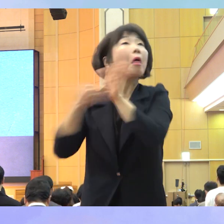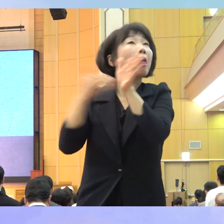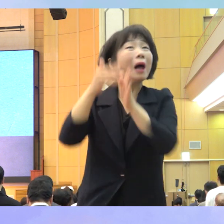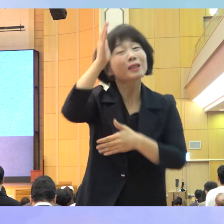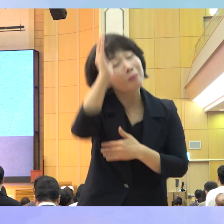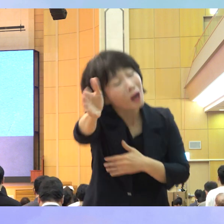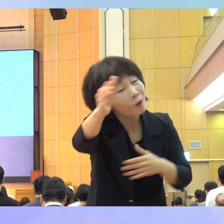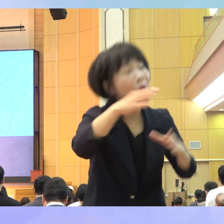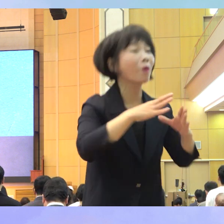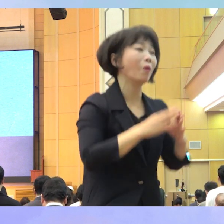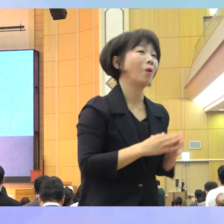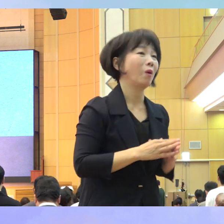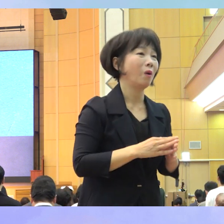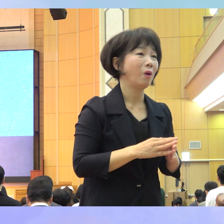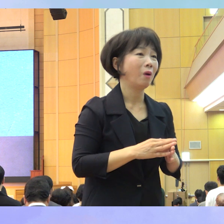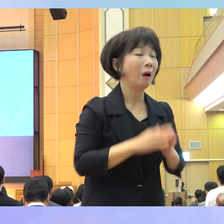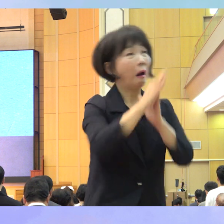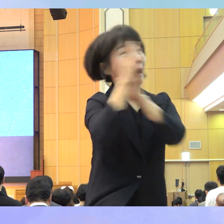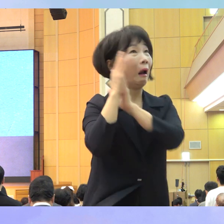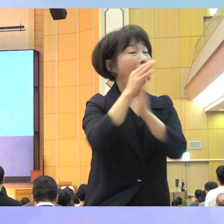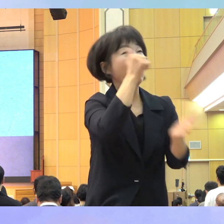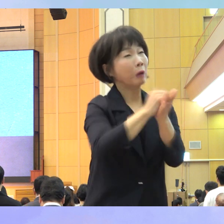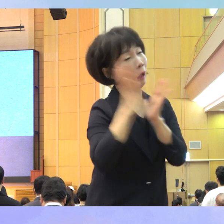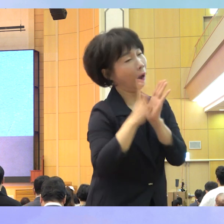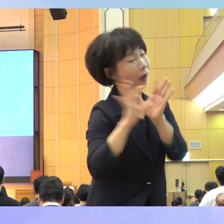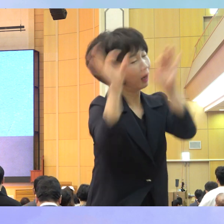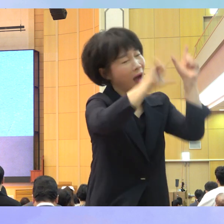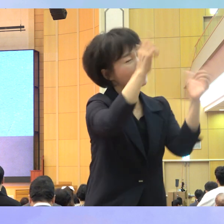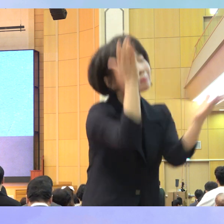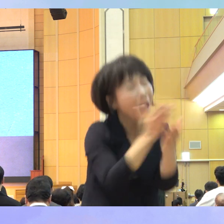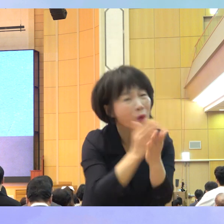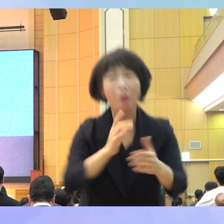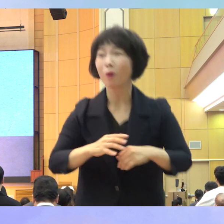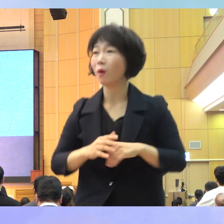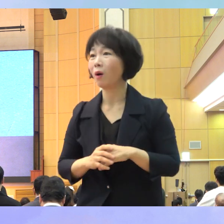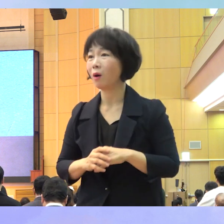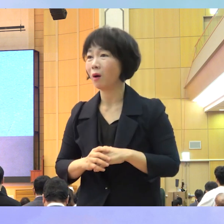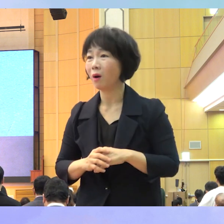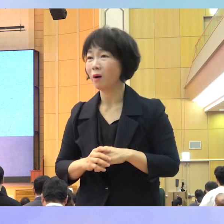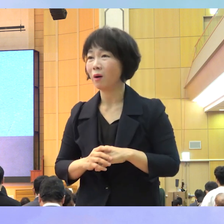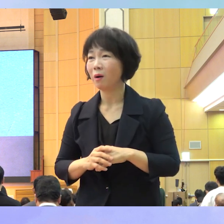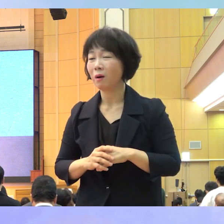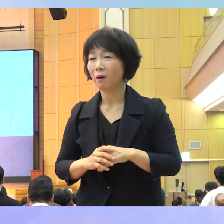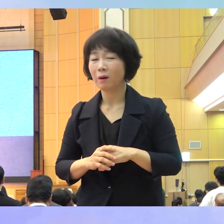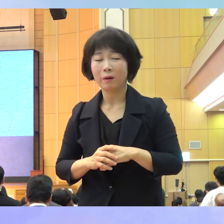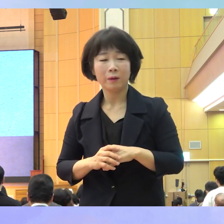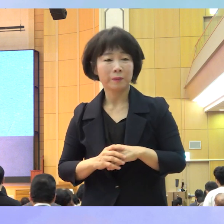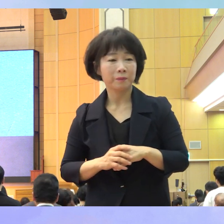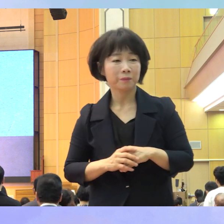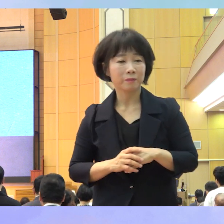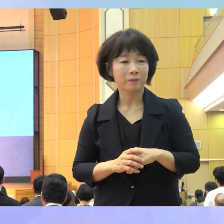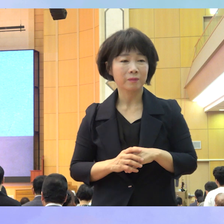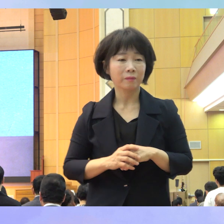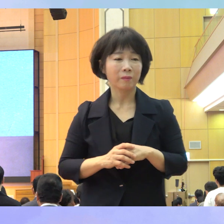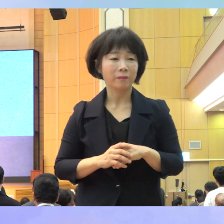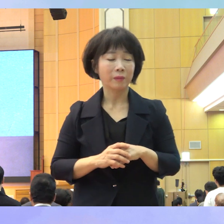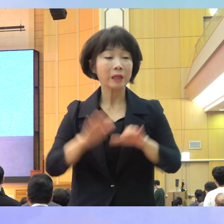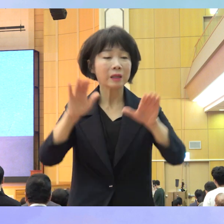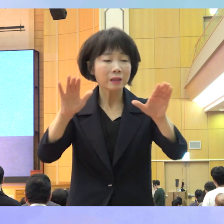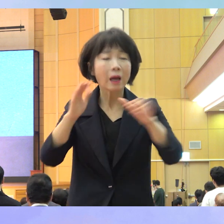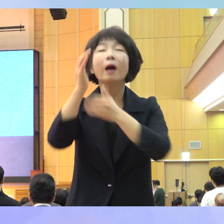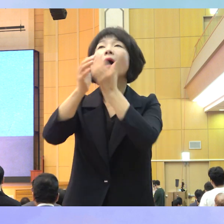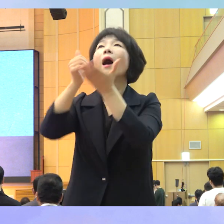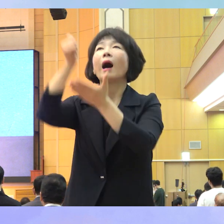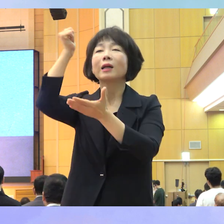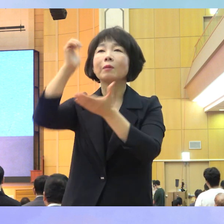초반에 죄인에서 의인으로 칭함받았다, 이것만 알고 있으니까 자꾸 그